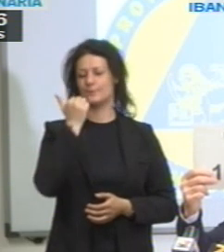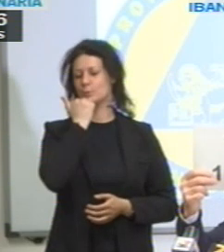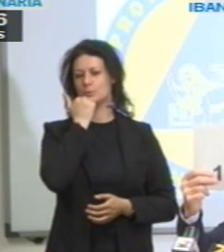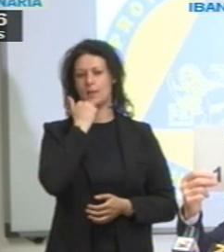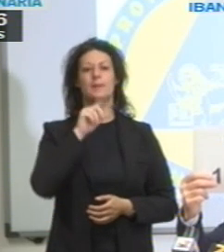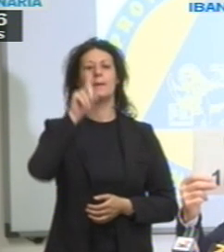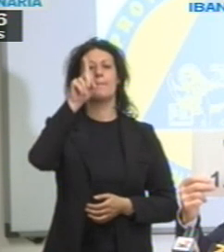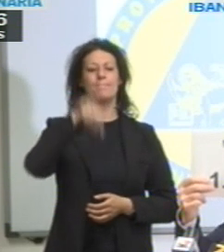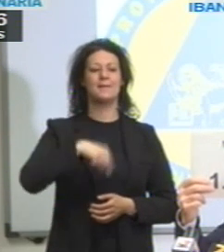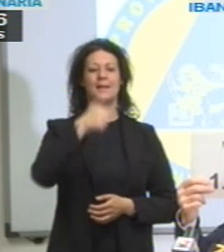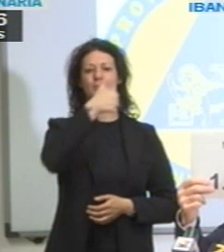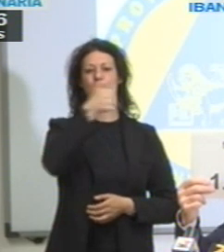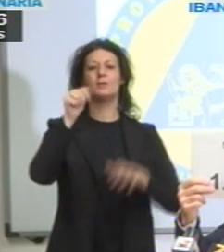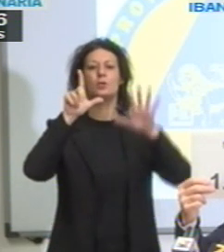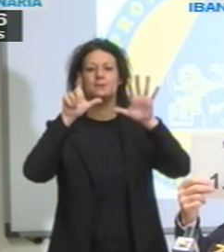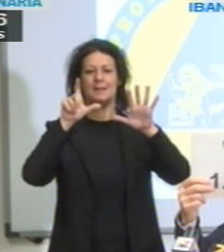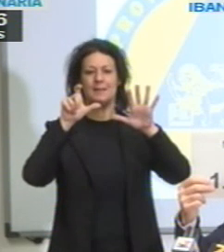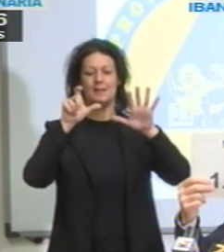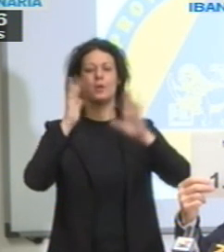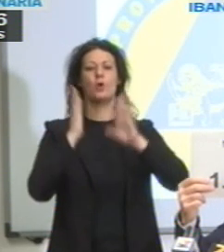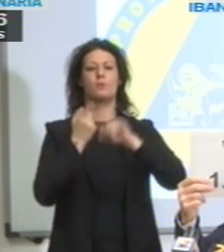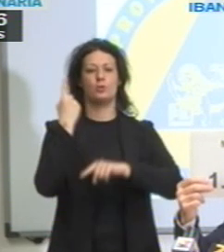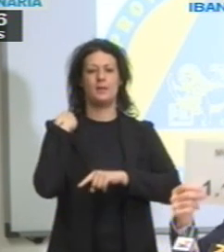scusate, 1.170 più 13